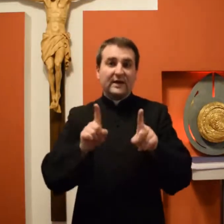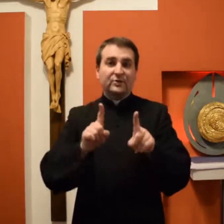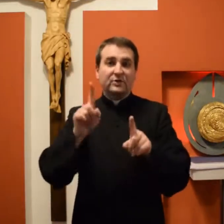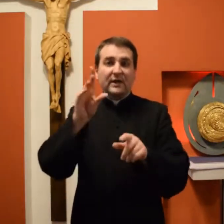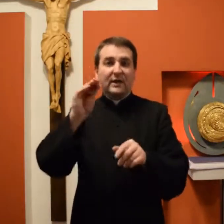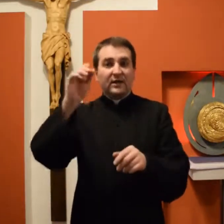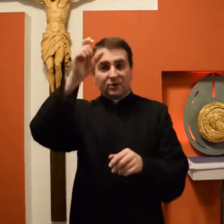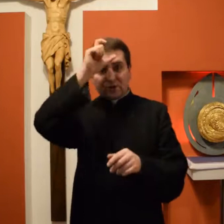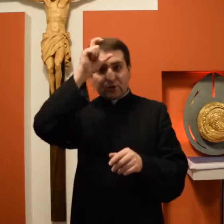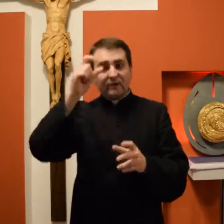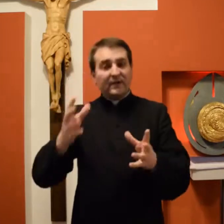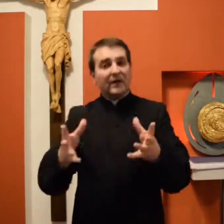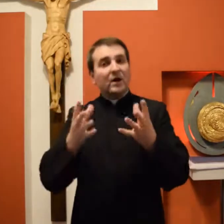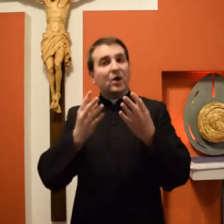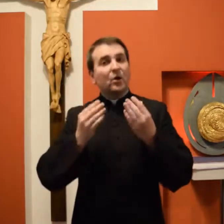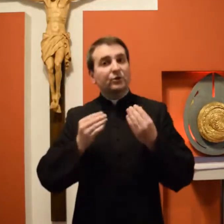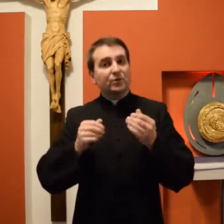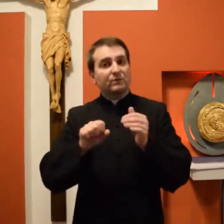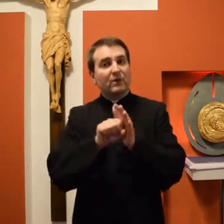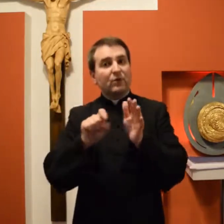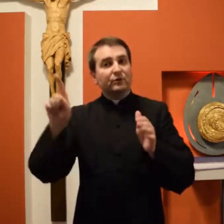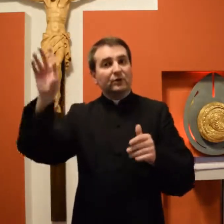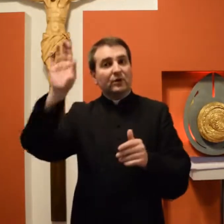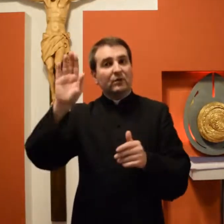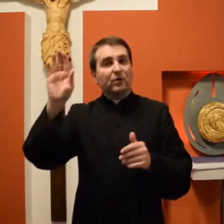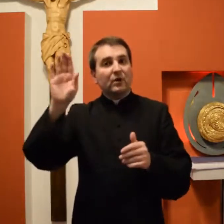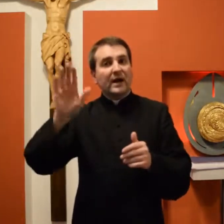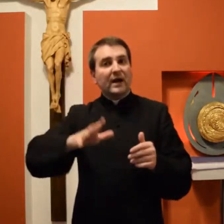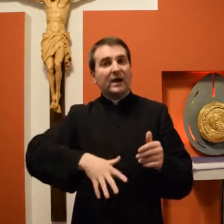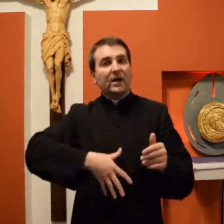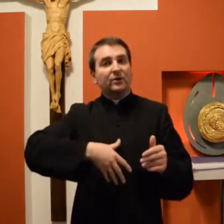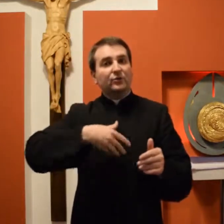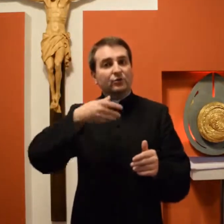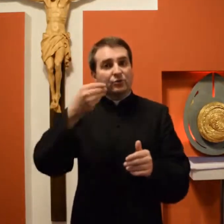znaczy, że człowiek otrzymał od Boga duszę,